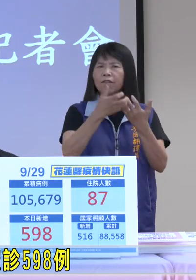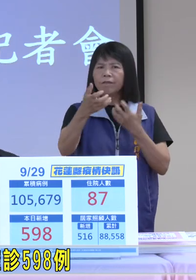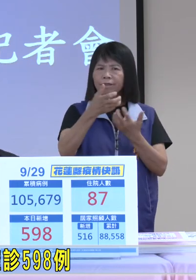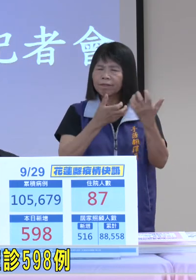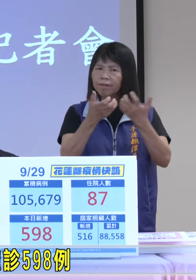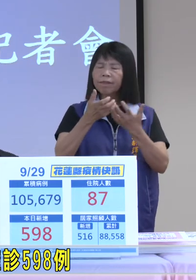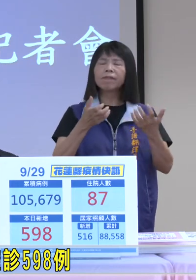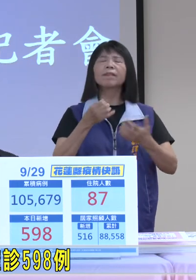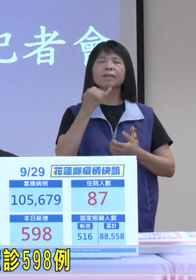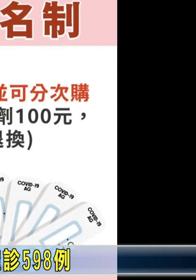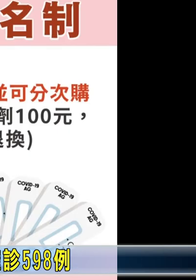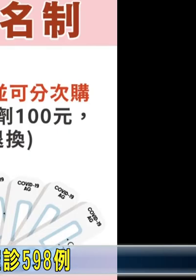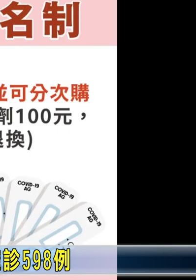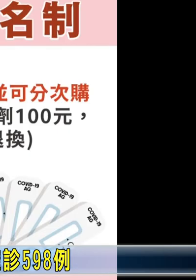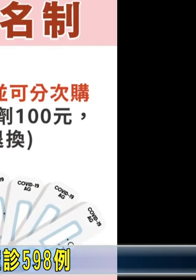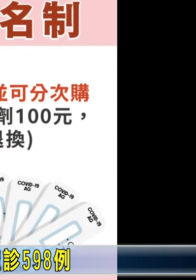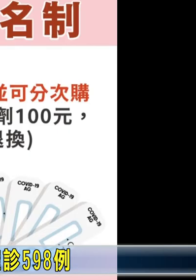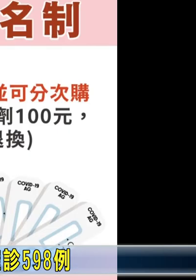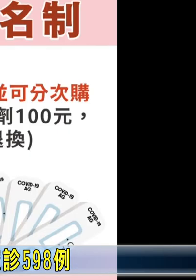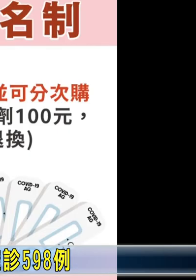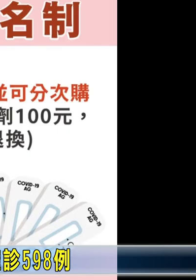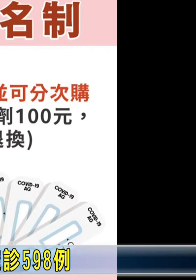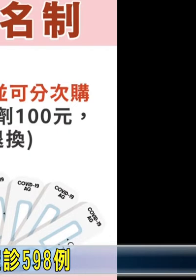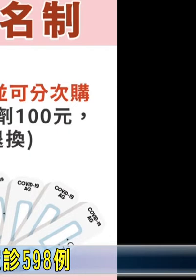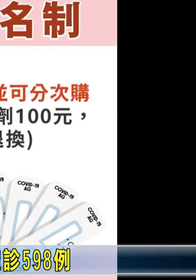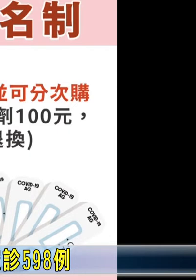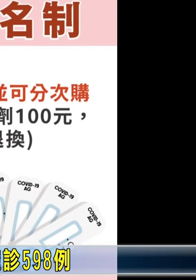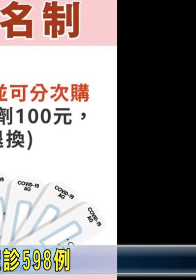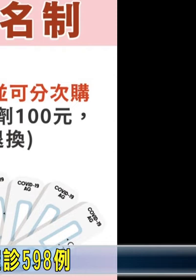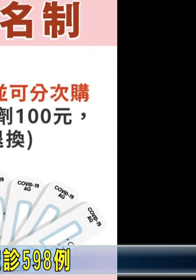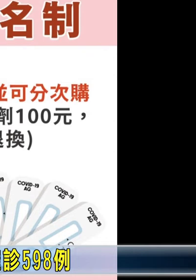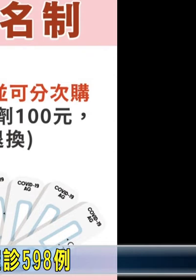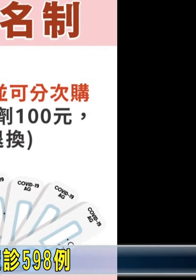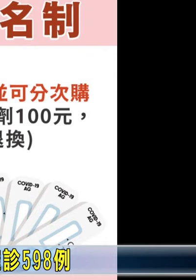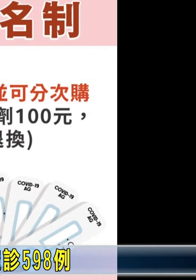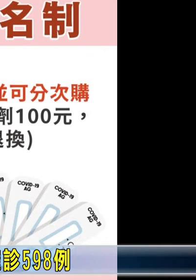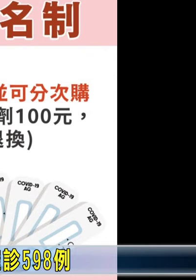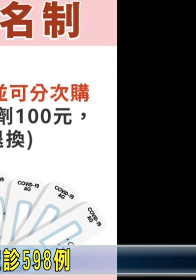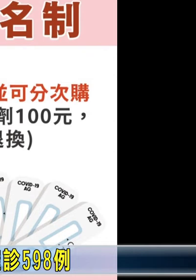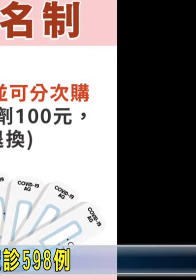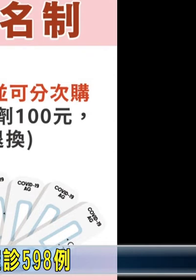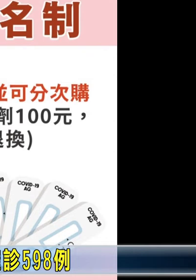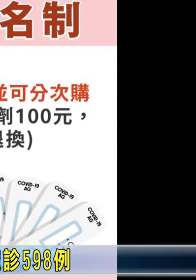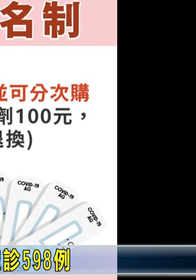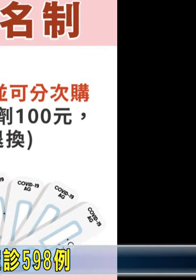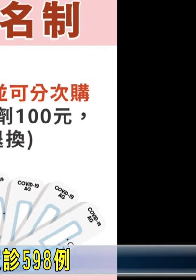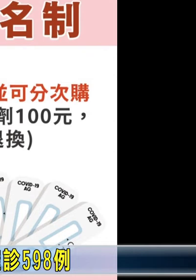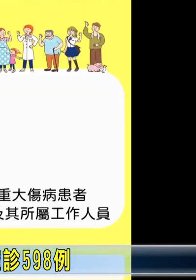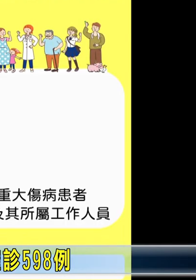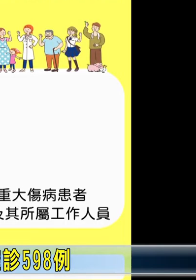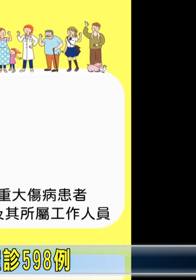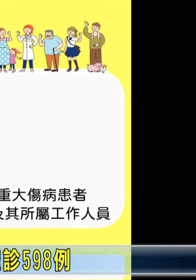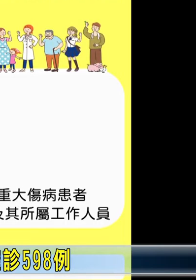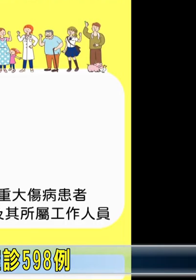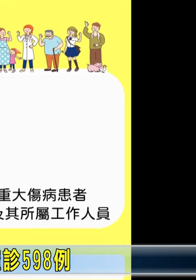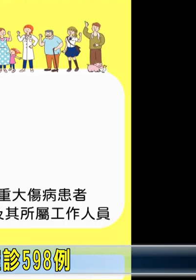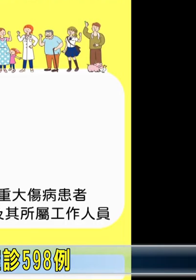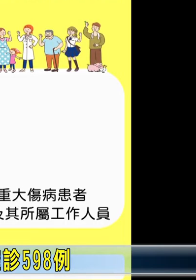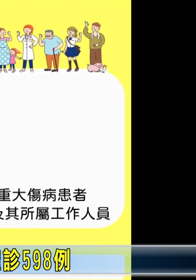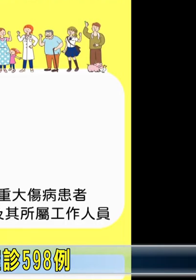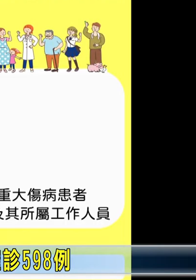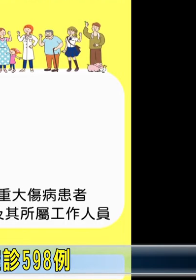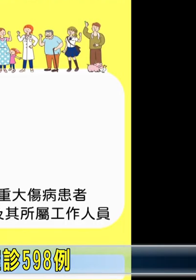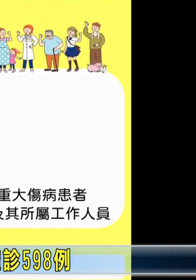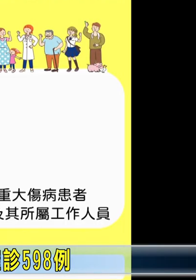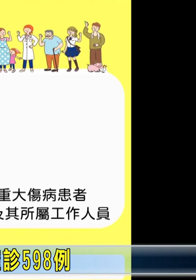啊。那次数不拘，也可以代购啊。那记得每一剂是100元，啊，每年在